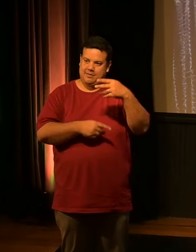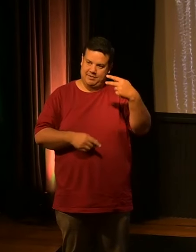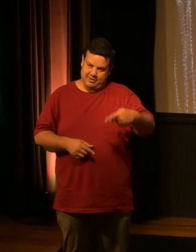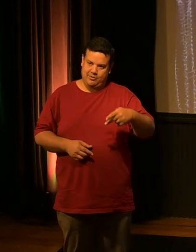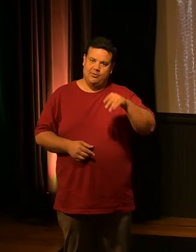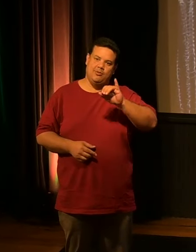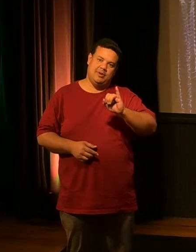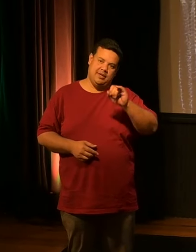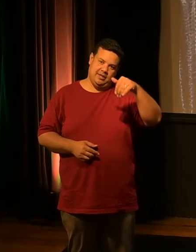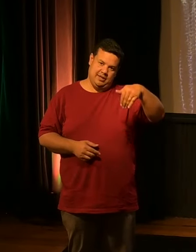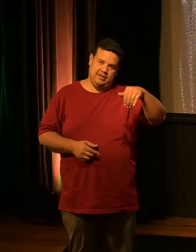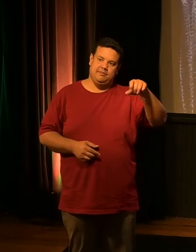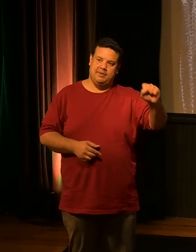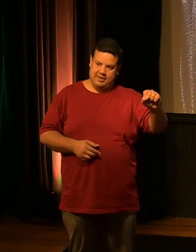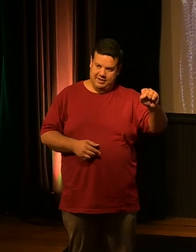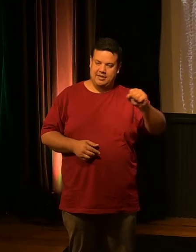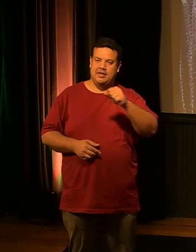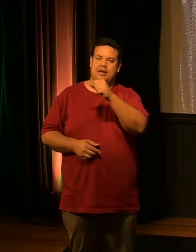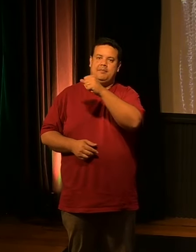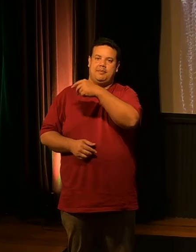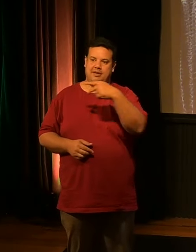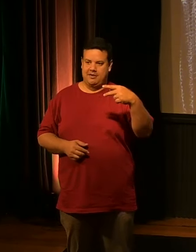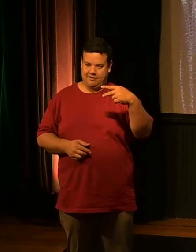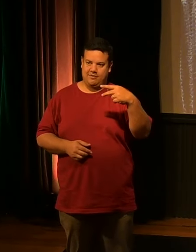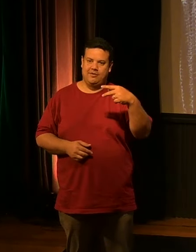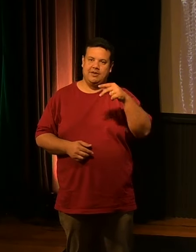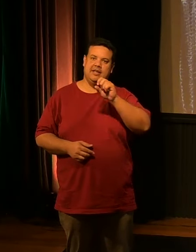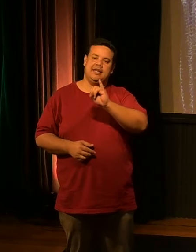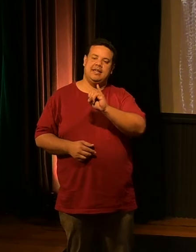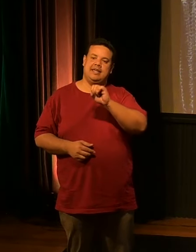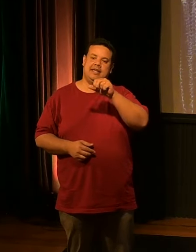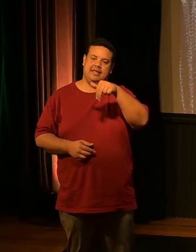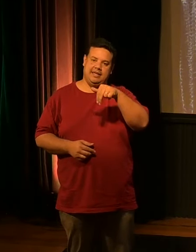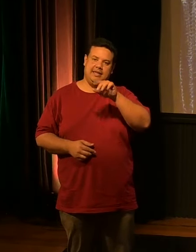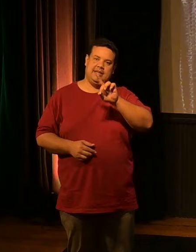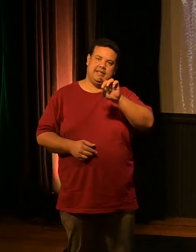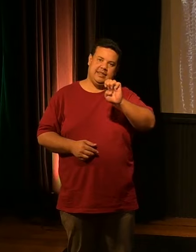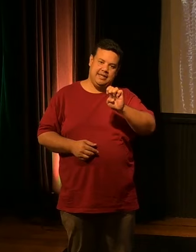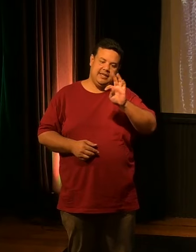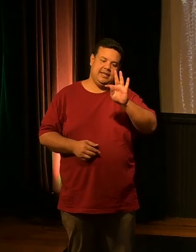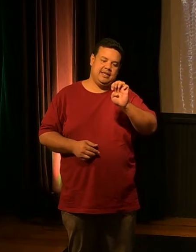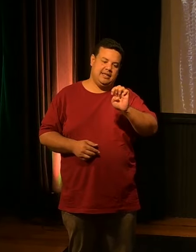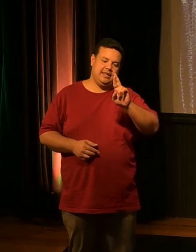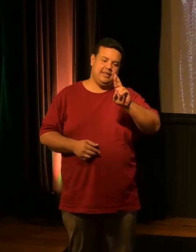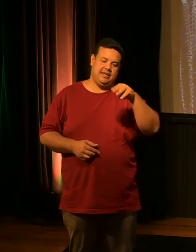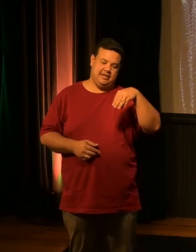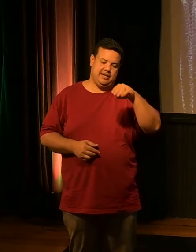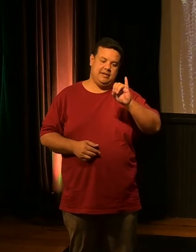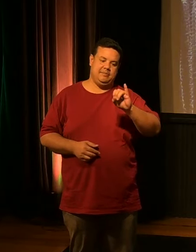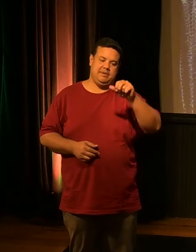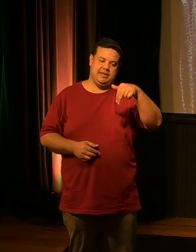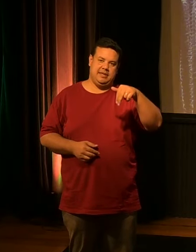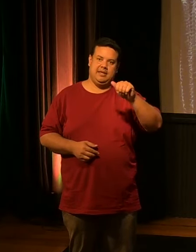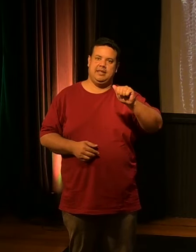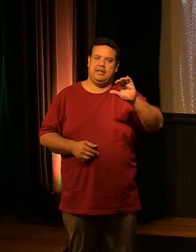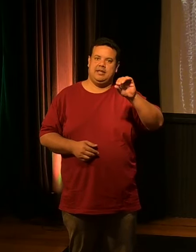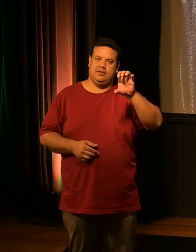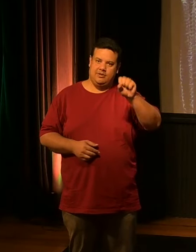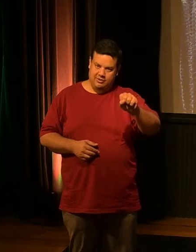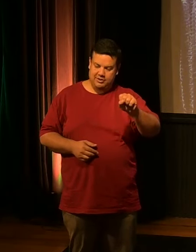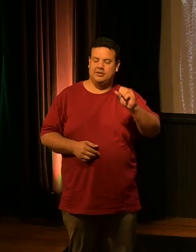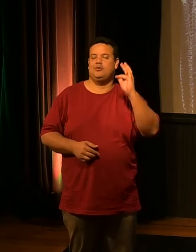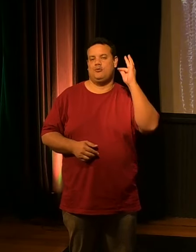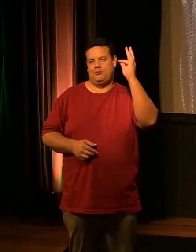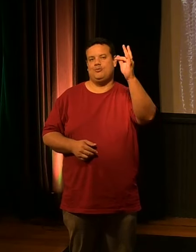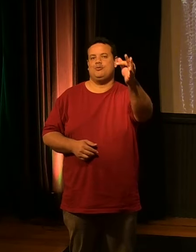plataforma Indeterminações. É a primeira das sessões Indeterminações, que vocês vão ainda ver outras no